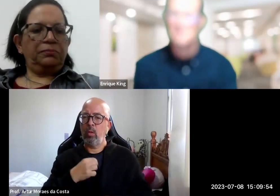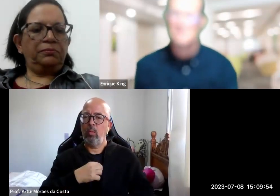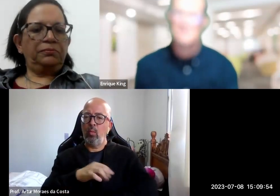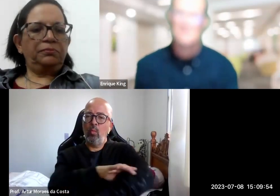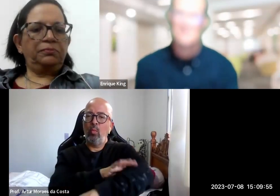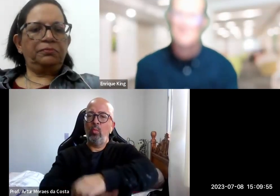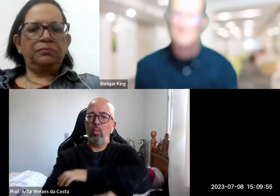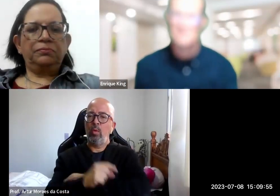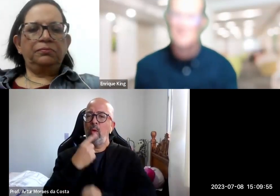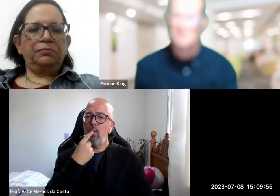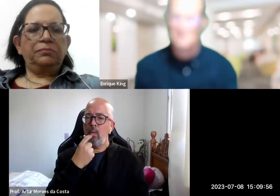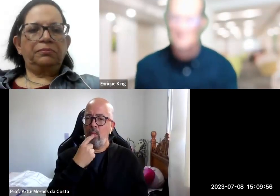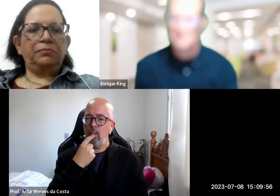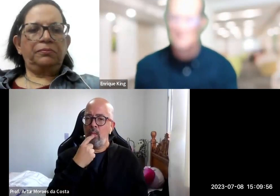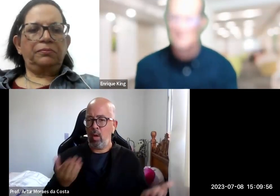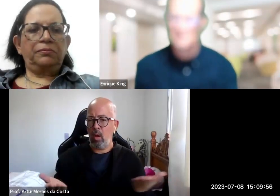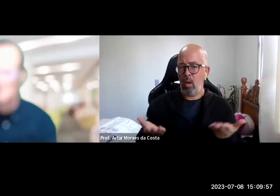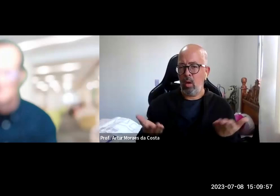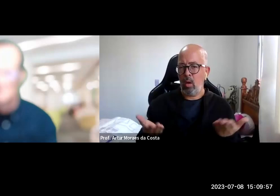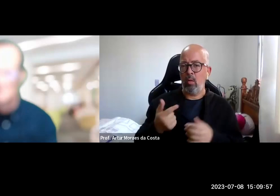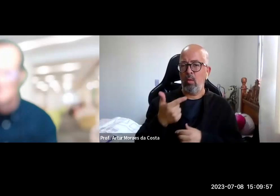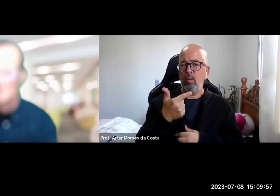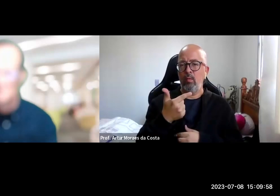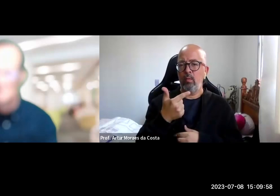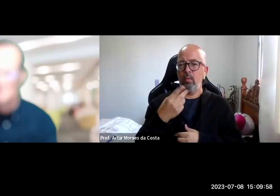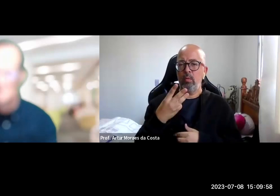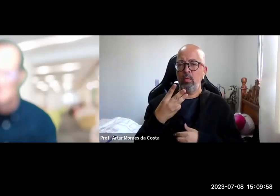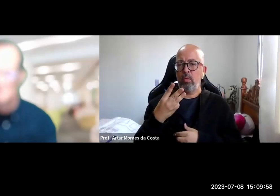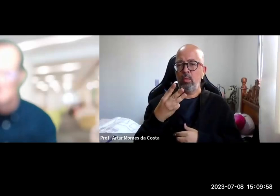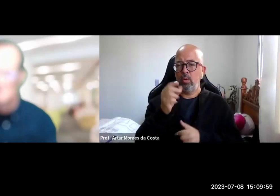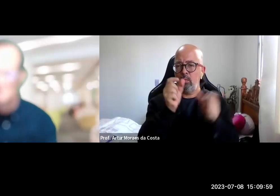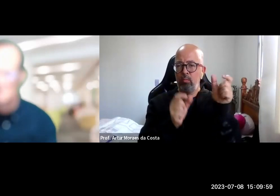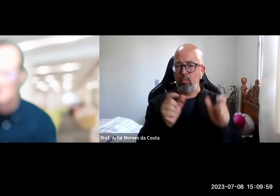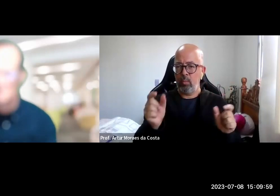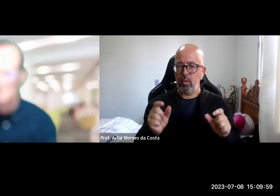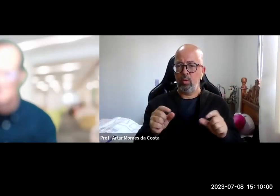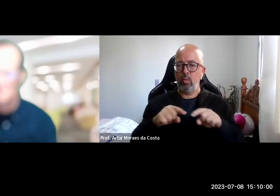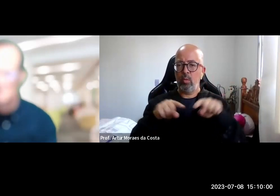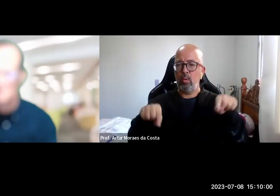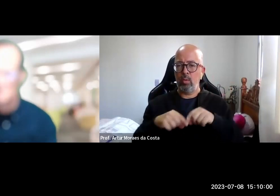Je en el momento en la sala tenemos